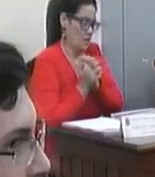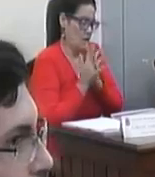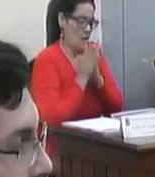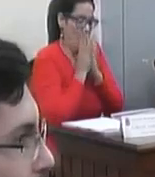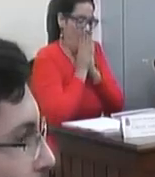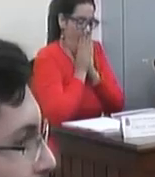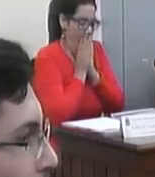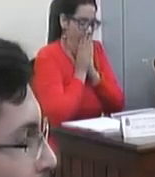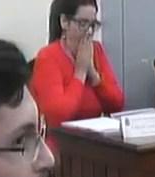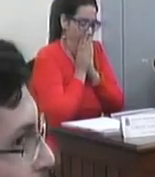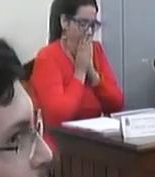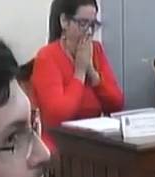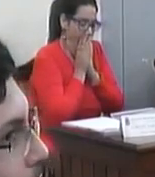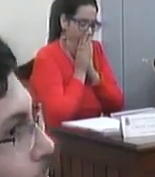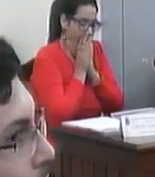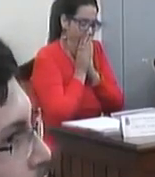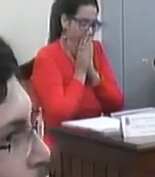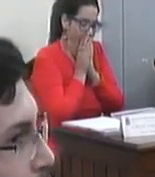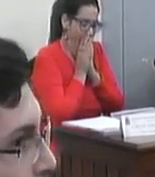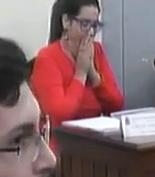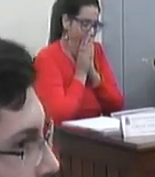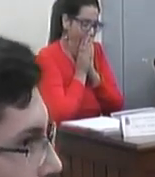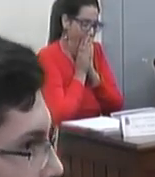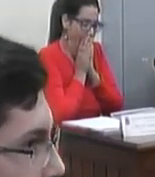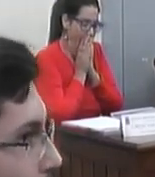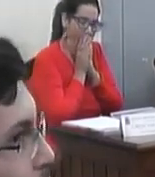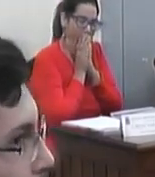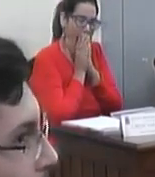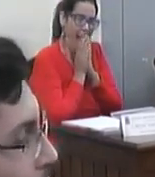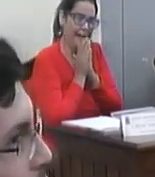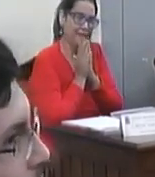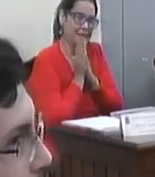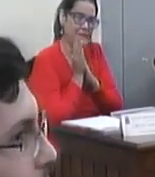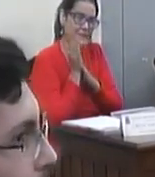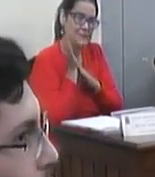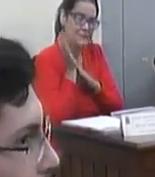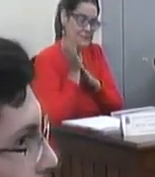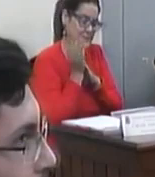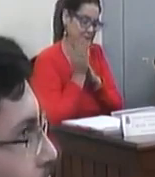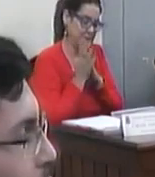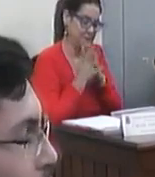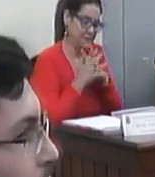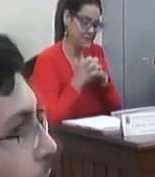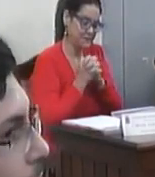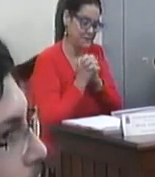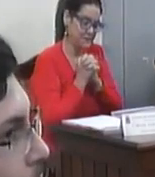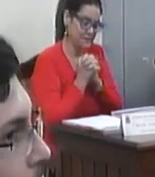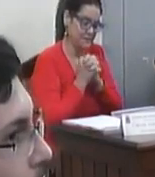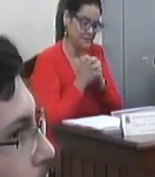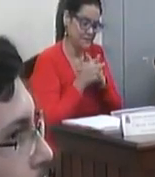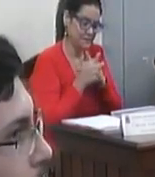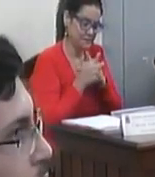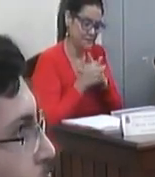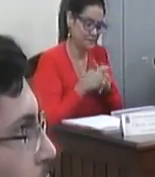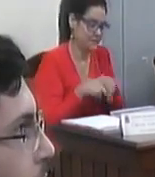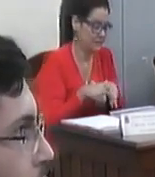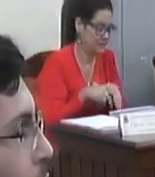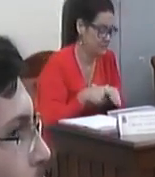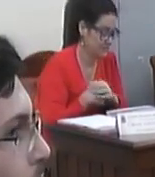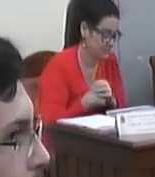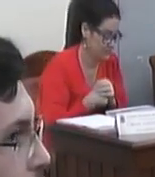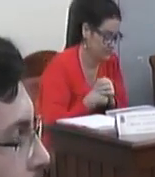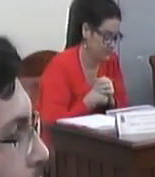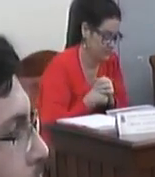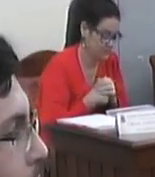Se nós entendermos que não devemos cumprir, nossos poderes estão abalados. Né? Então, acho que nós devemos cumprir, sim. Mesmo porque, se